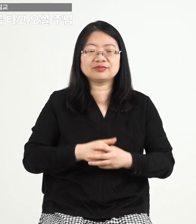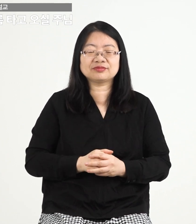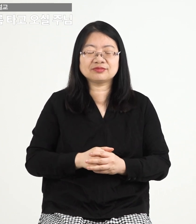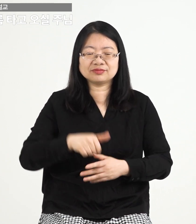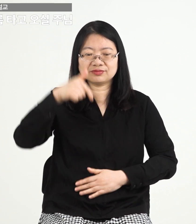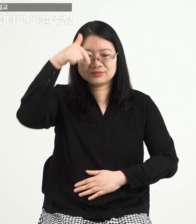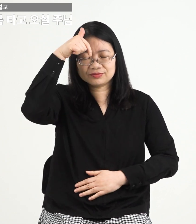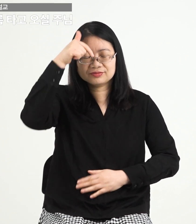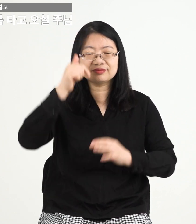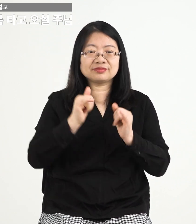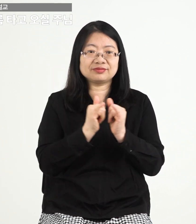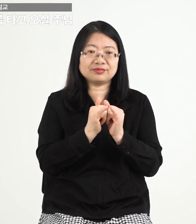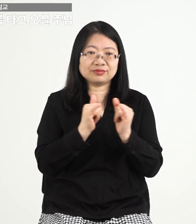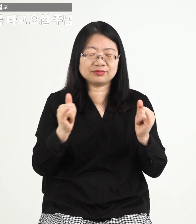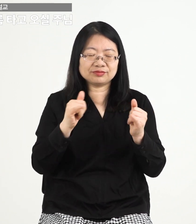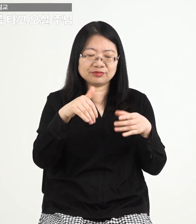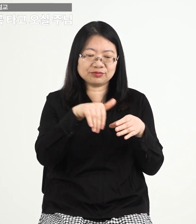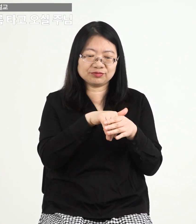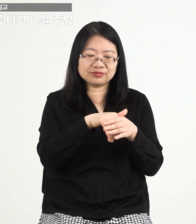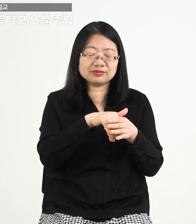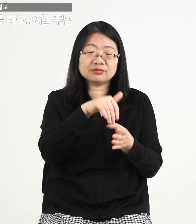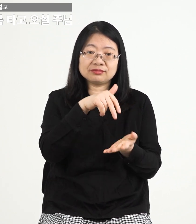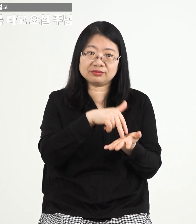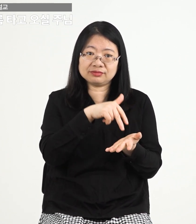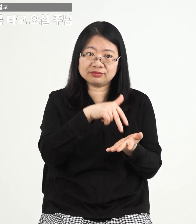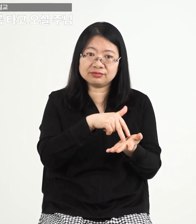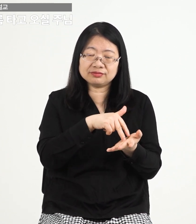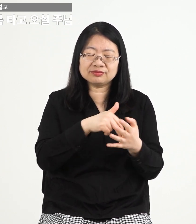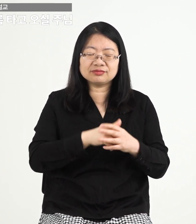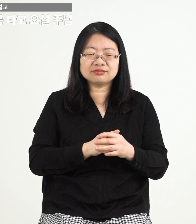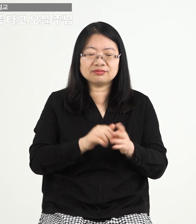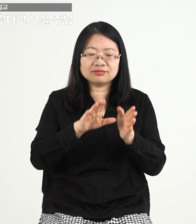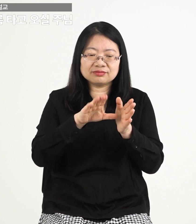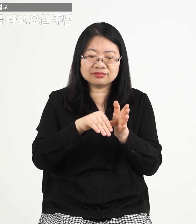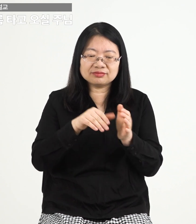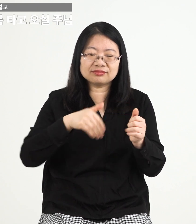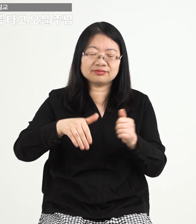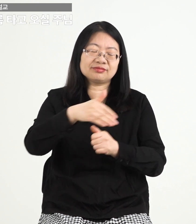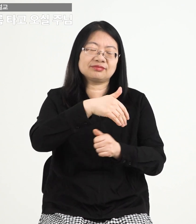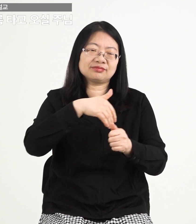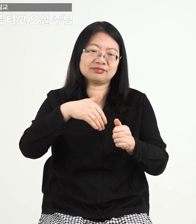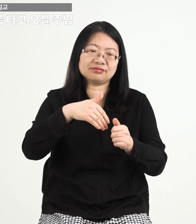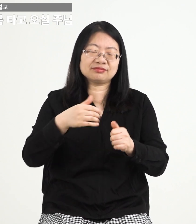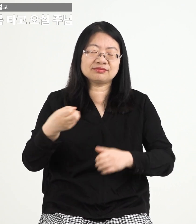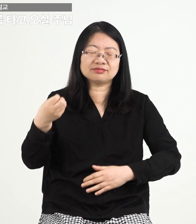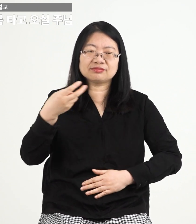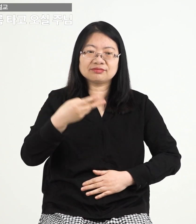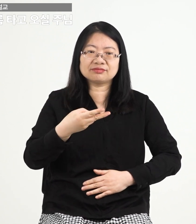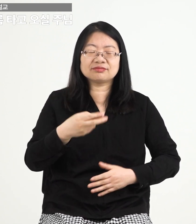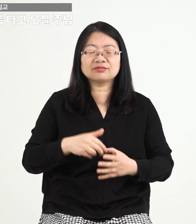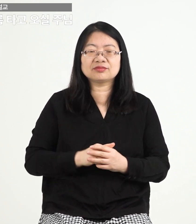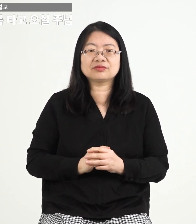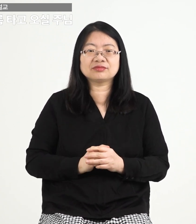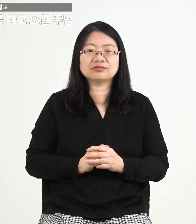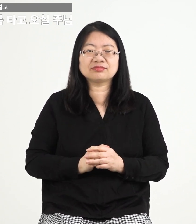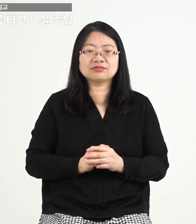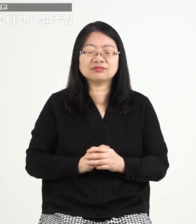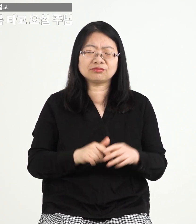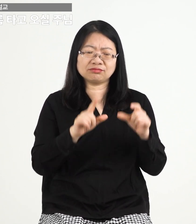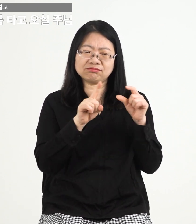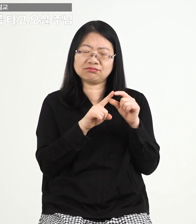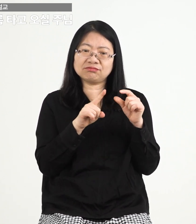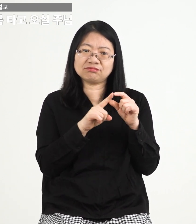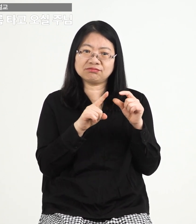고대 사람들의 문화적인 맥락, 시대적 상황, 또 그